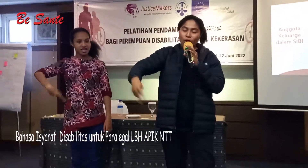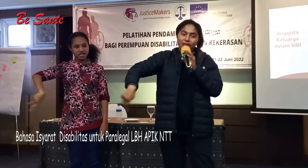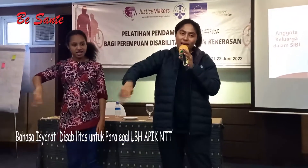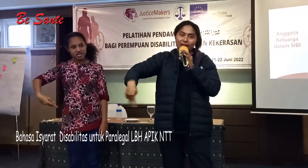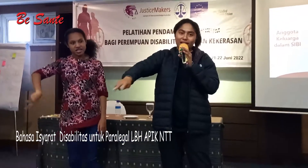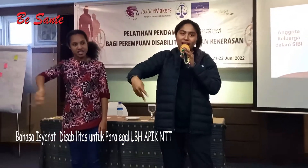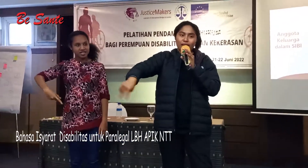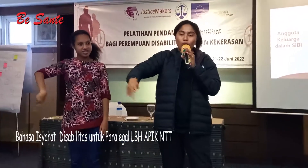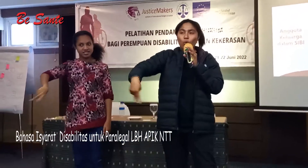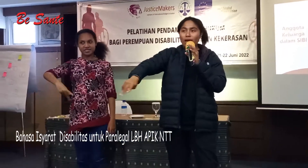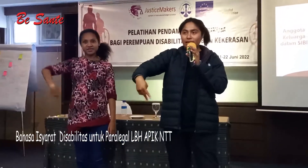Keluarga. Keluarga.